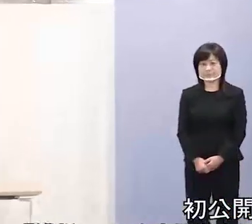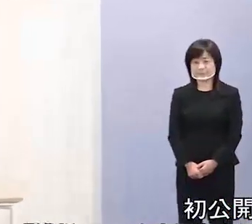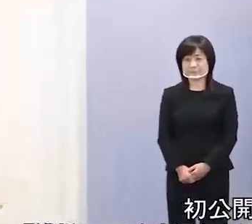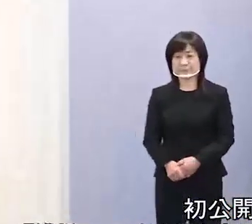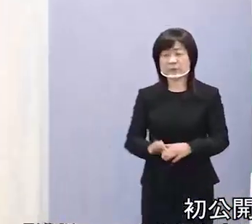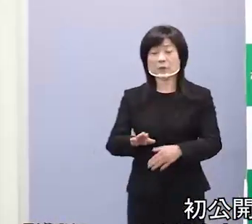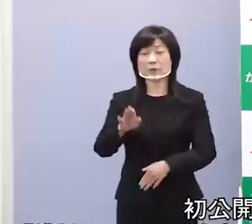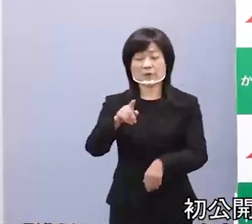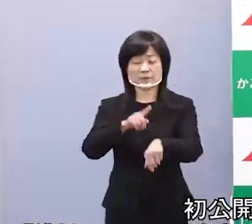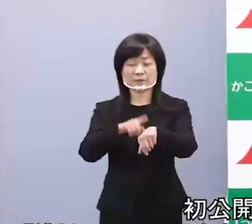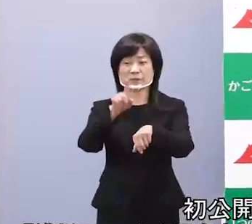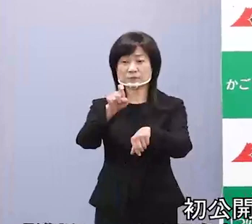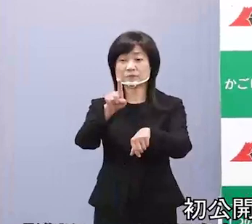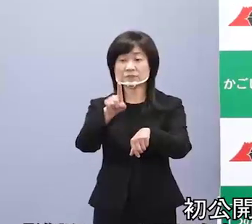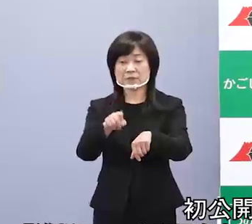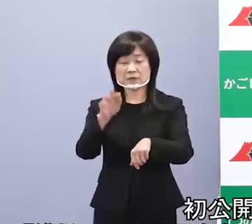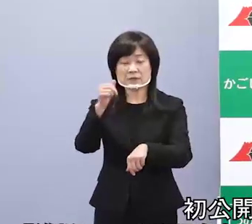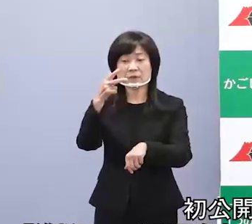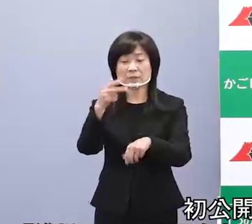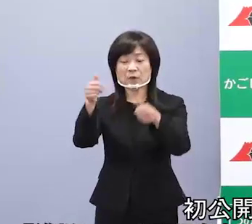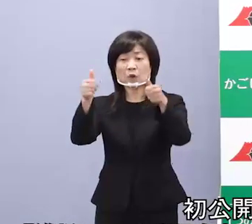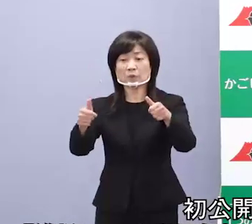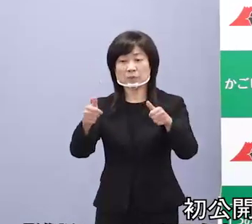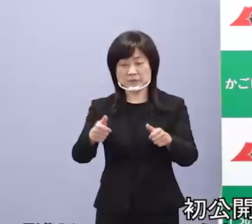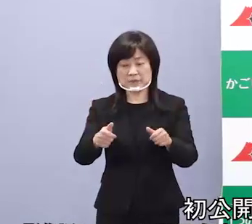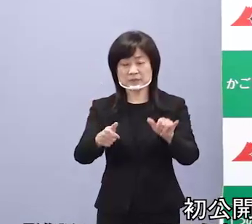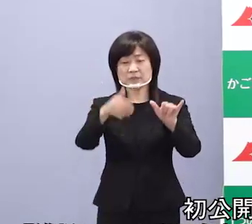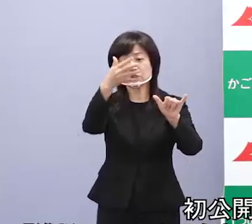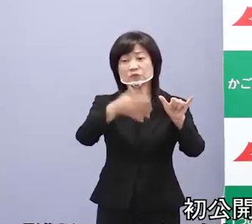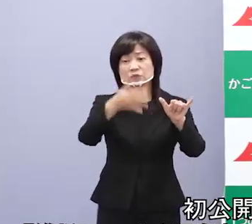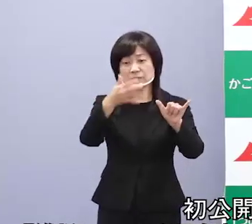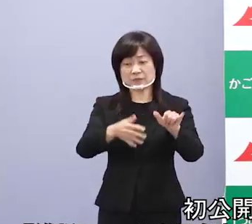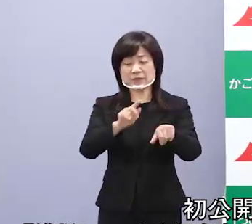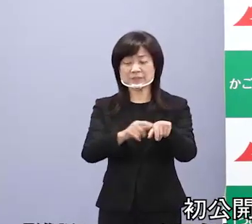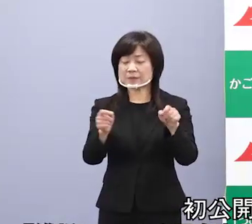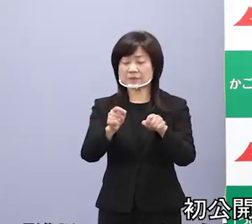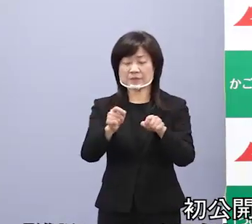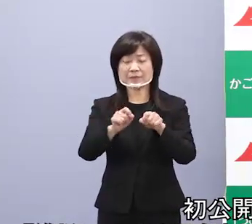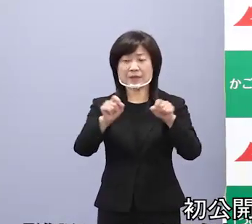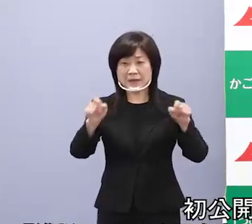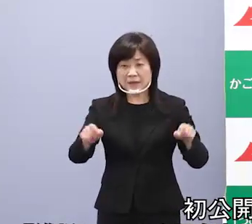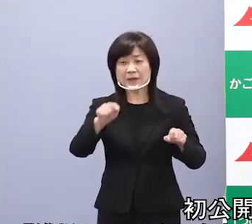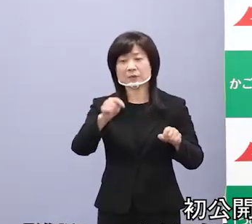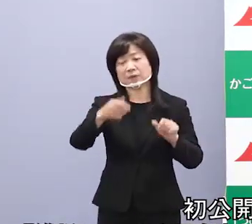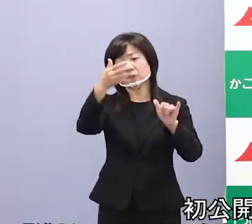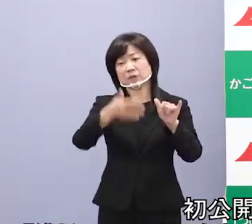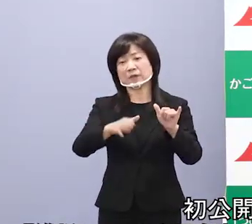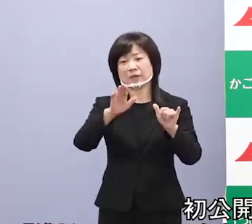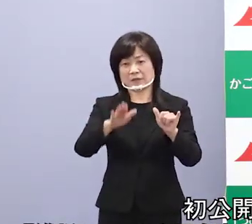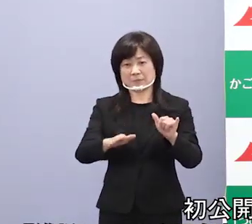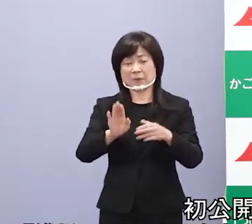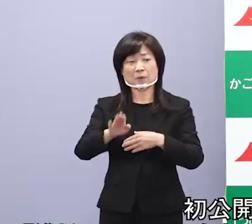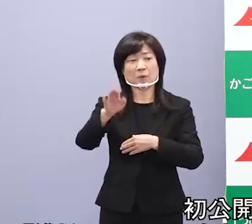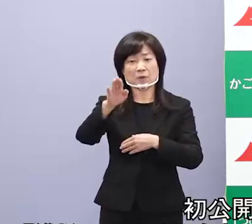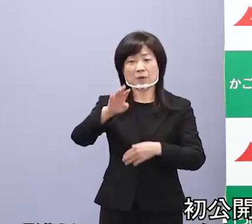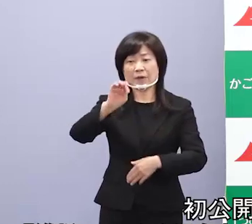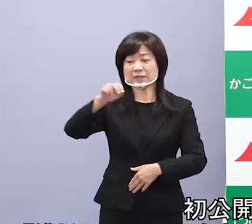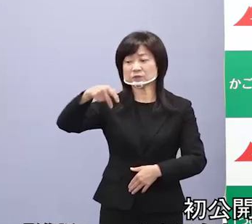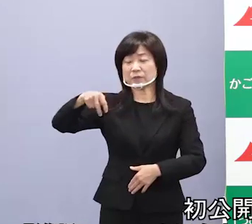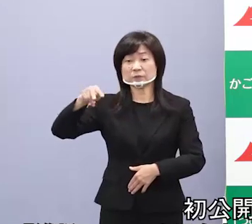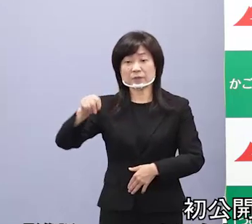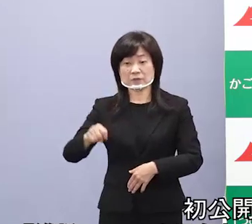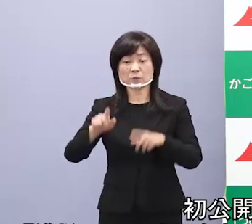この後11時から市ホームページや YouTube などでフルバージョンも含めて公開します。今後 SNS 広告を中